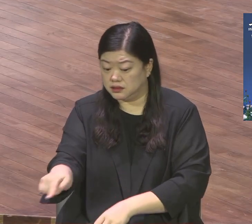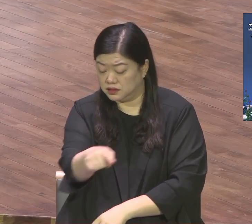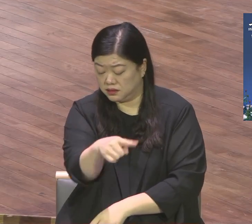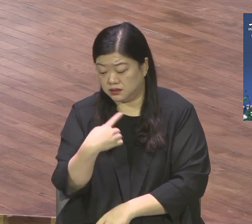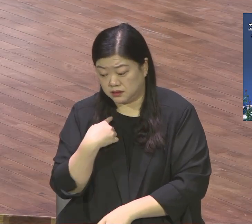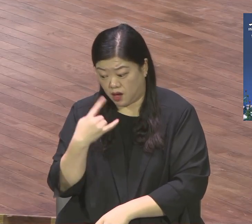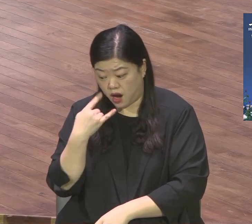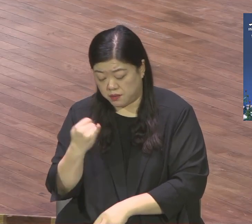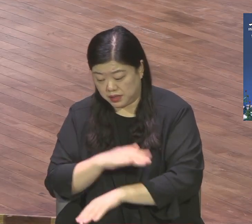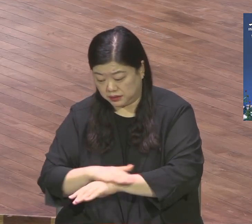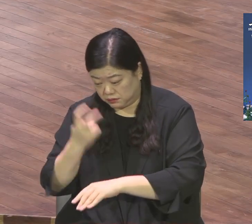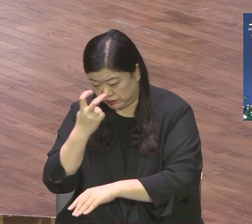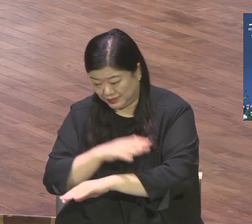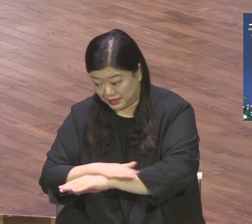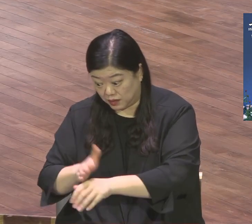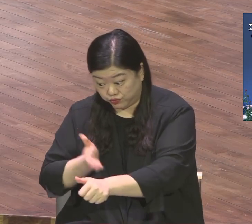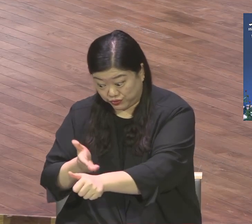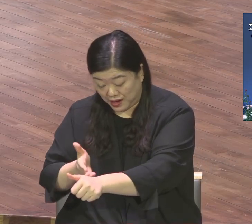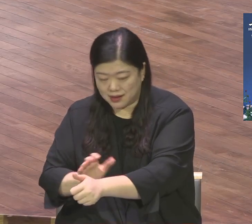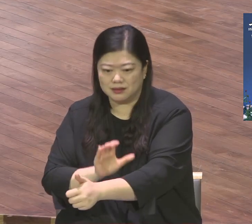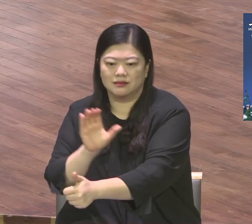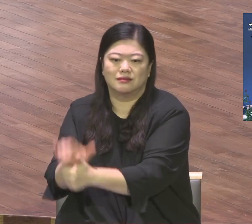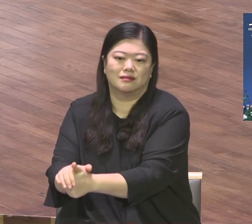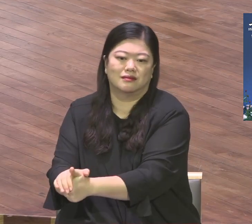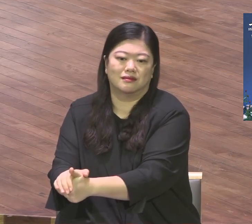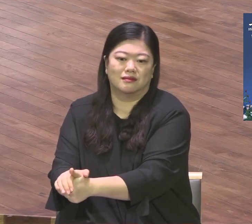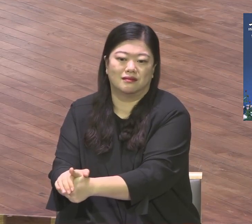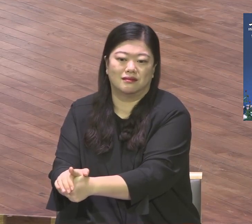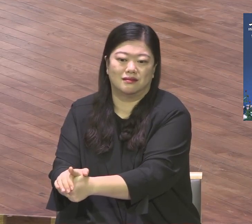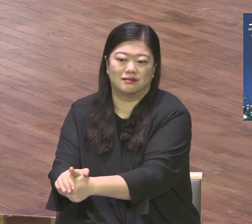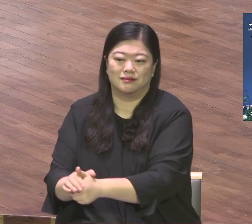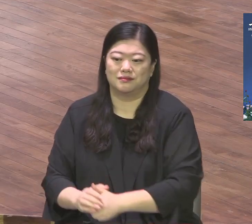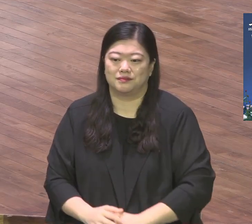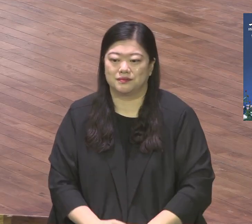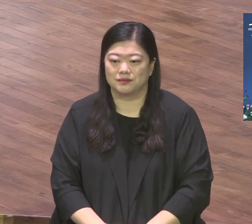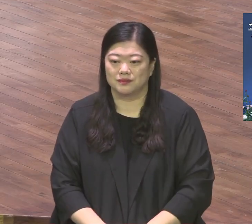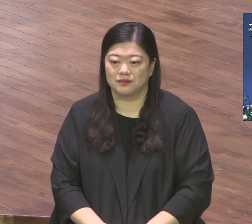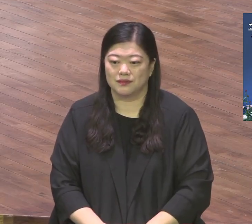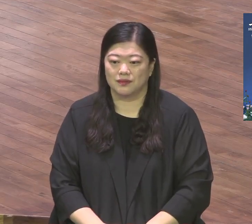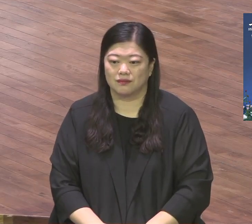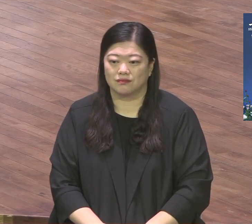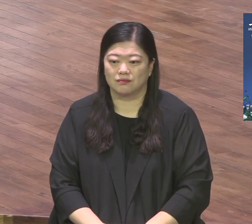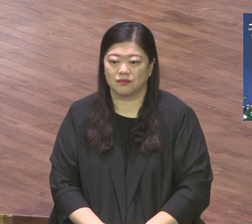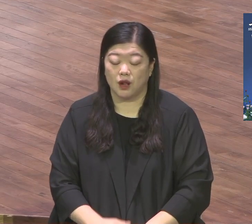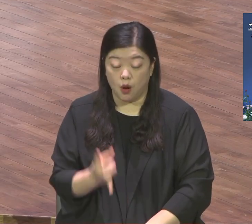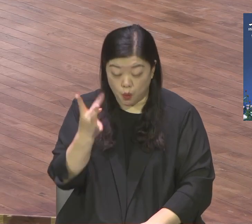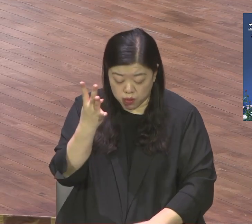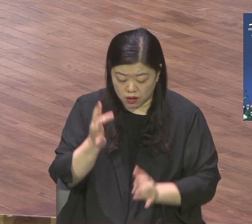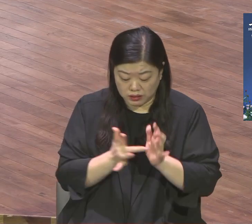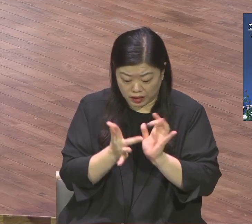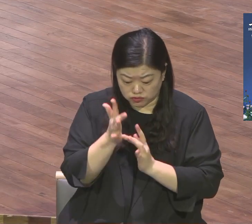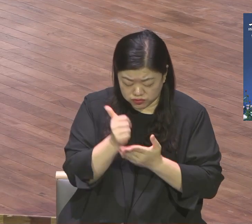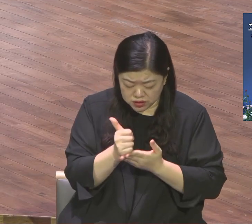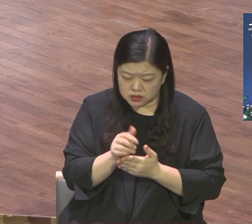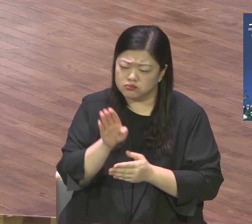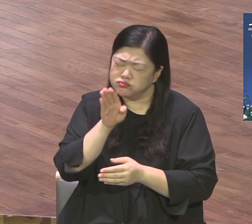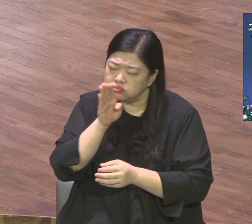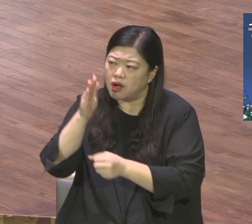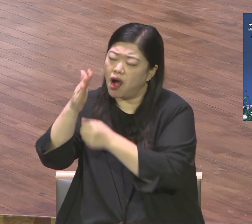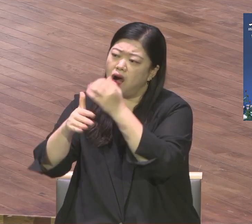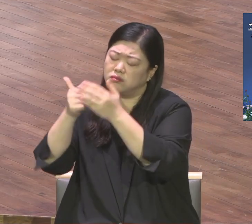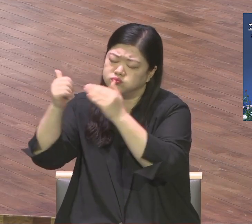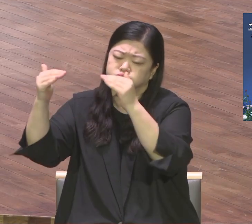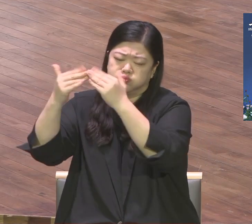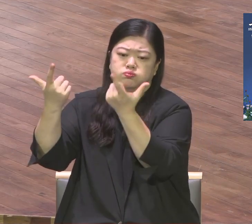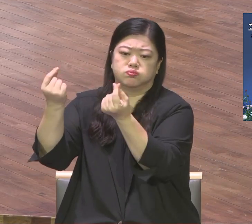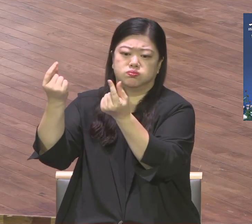그만큼 예수님이 하나님이시고 육신의 옷을 입고 이 땅에 오신 메시아 그리스도임을